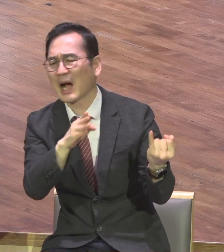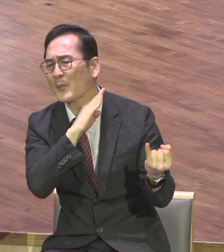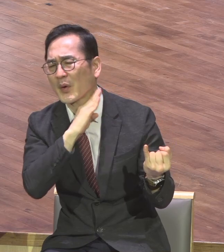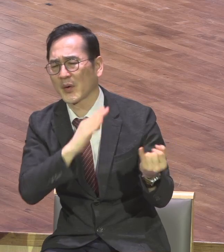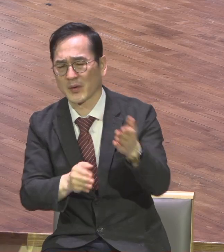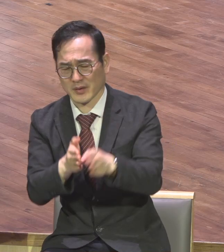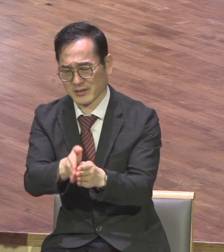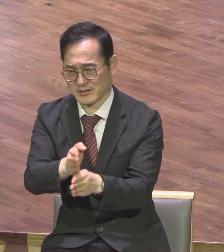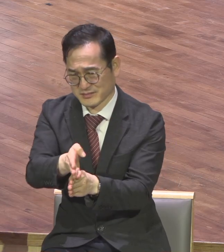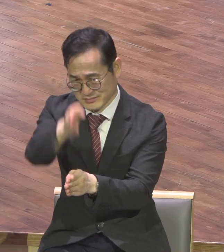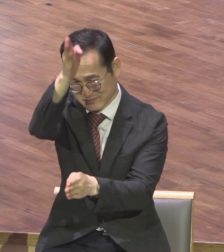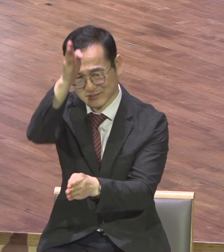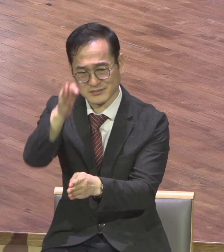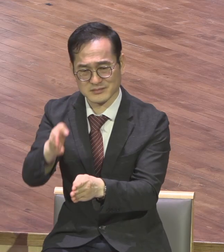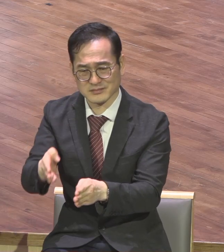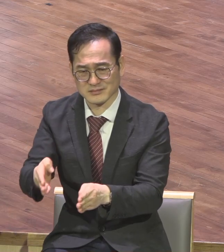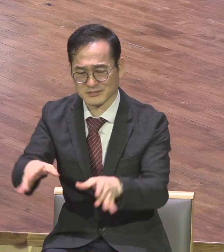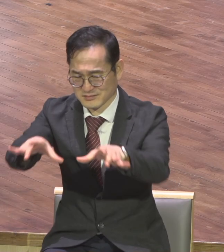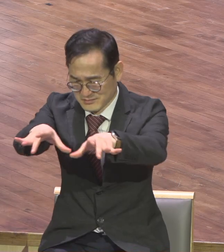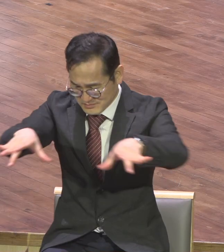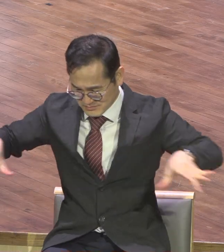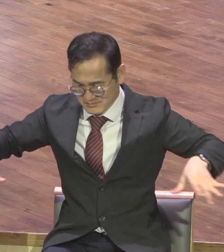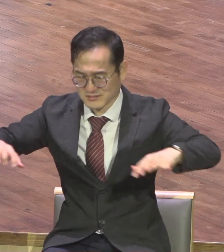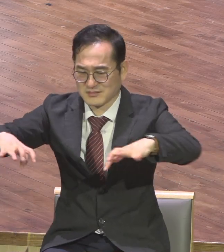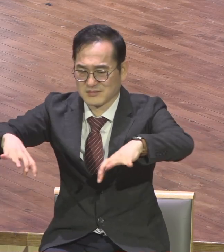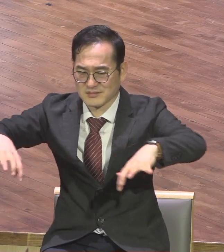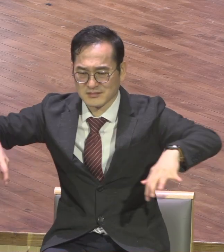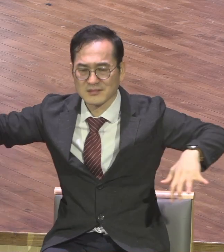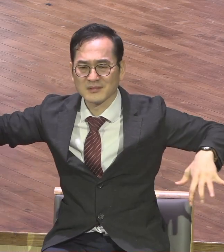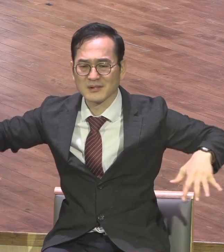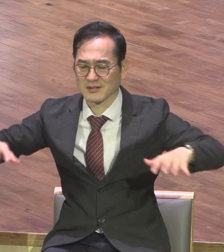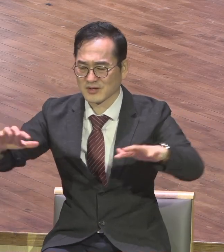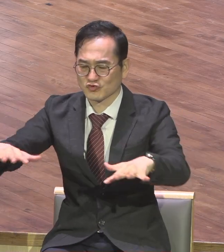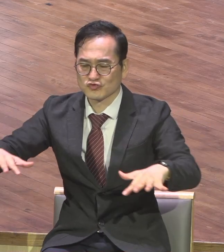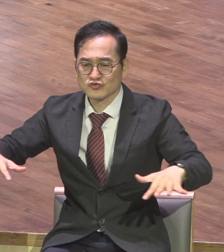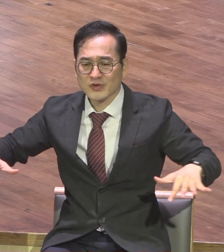전부 남자 따로 여자 따로 그래 앉았지. 그런데